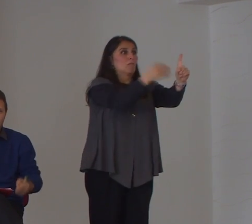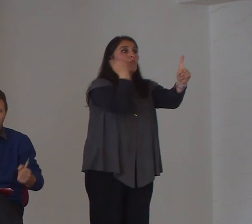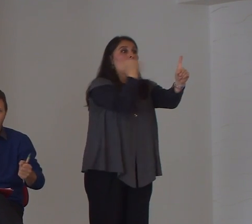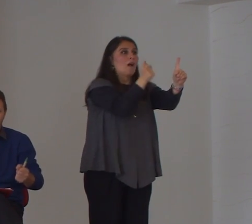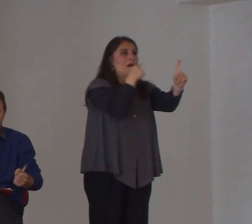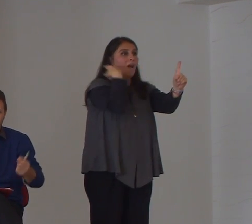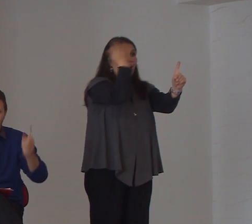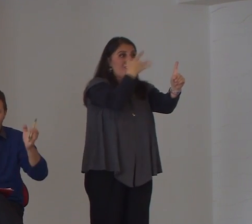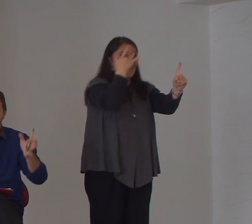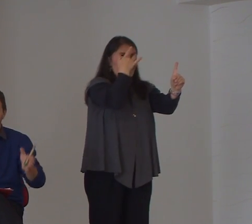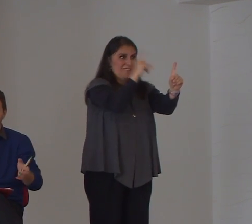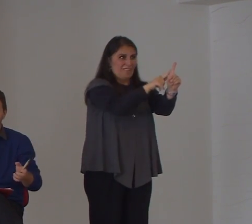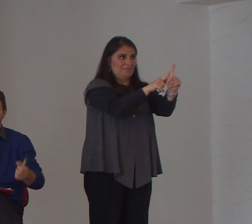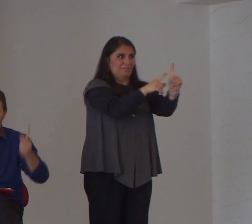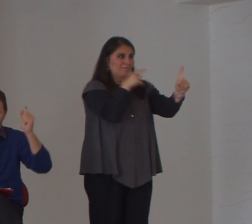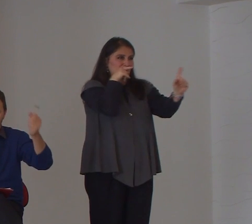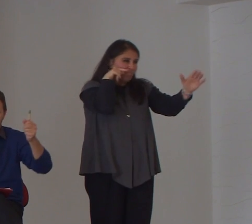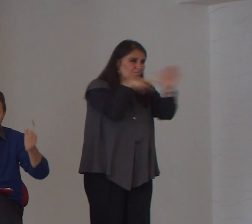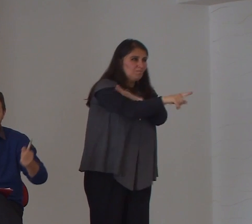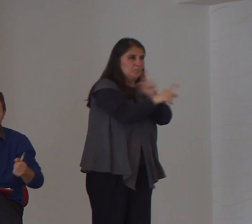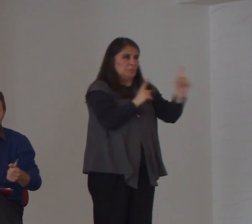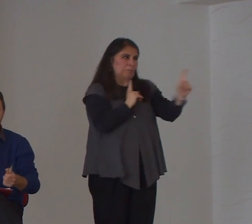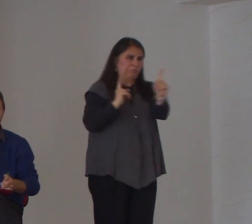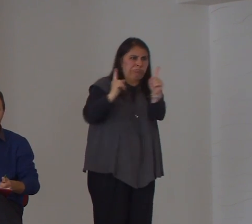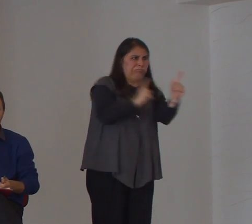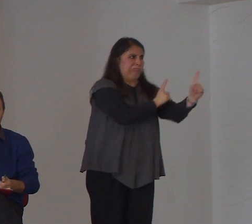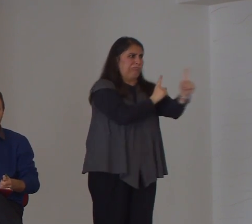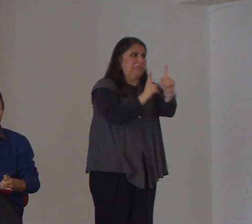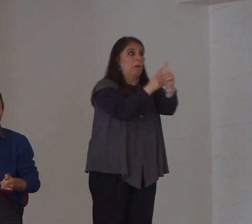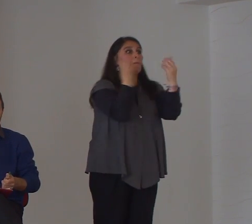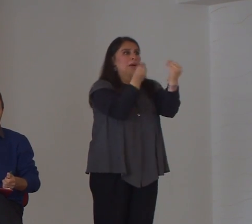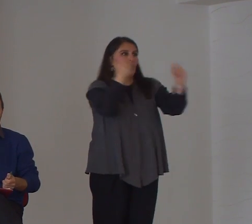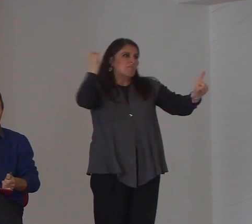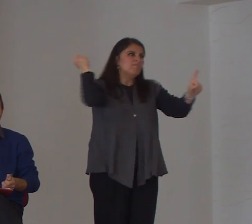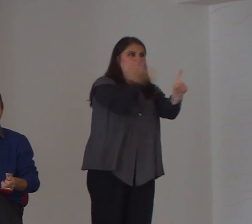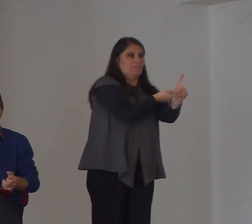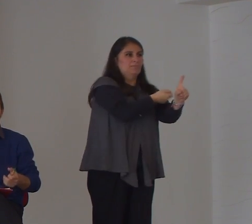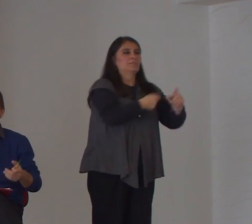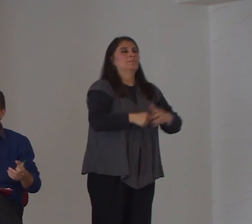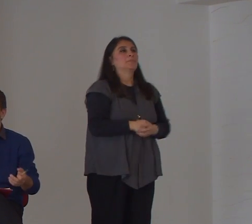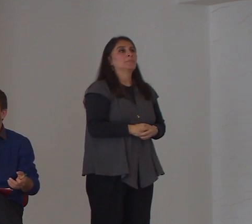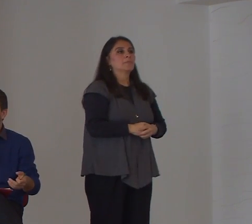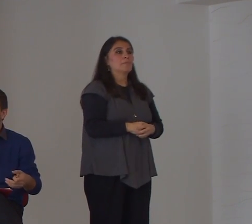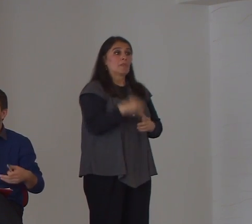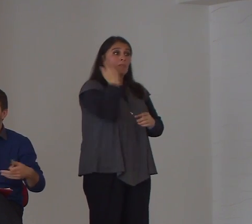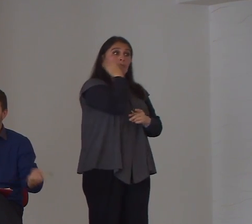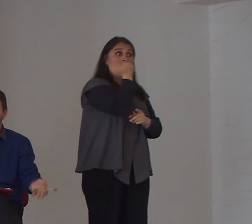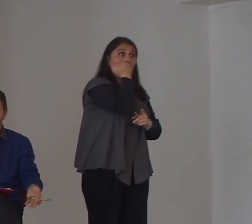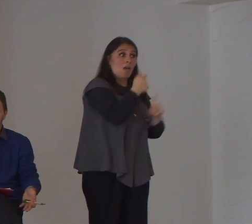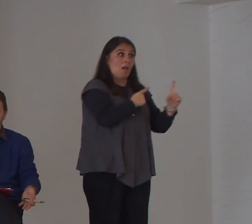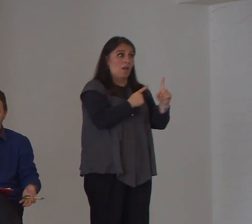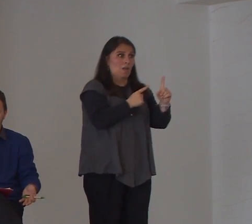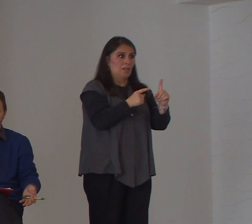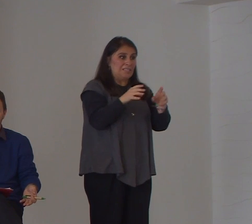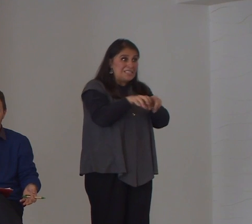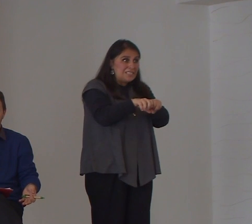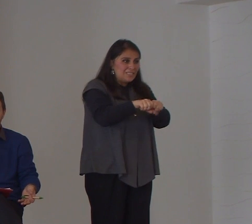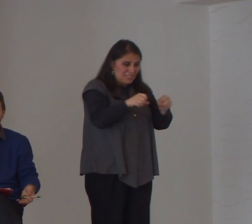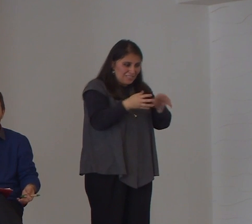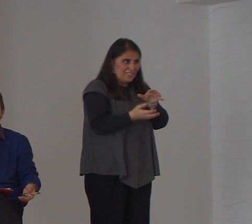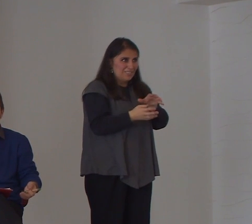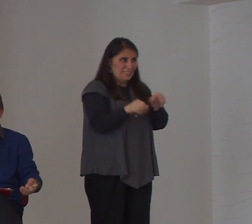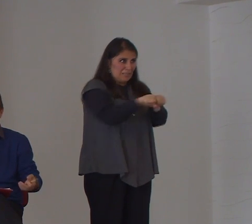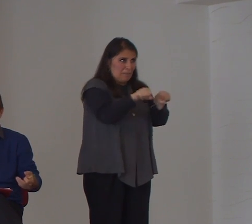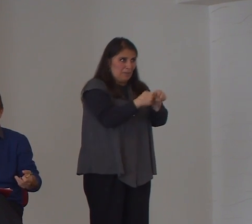negra que va escapándose, y la persigue para pegarla. Entonces la mujer pierde un zapato en la